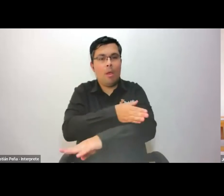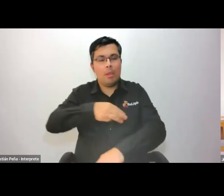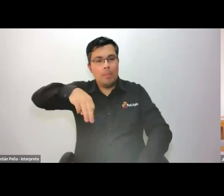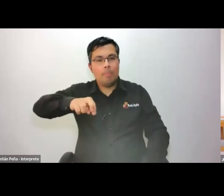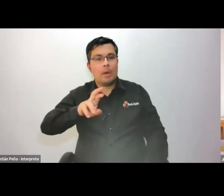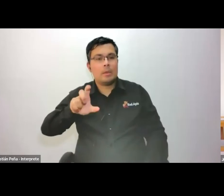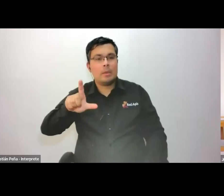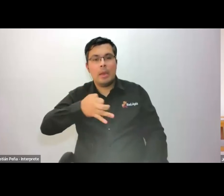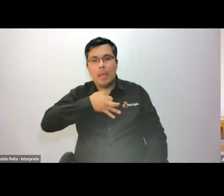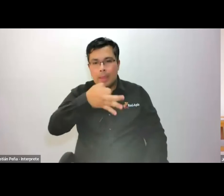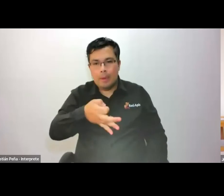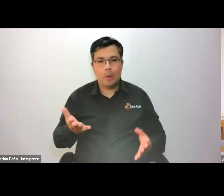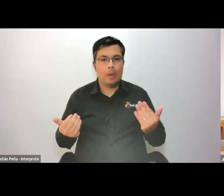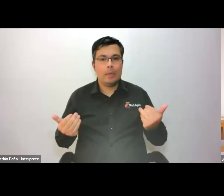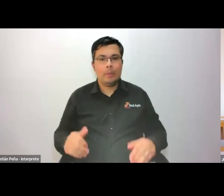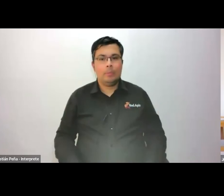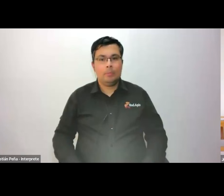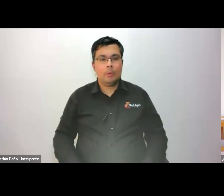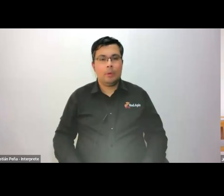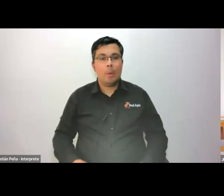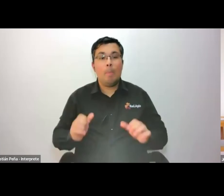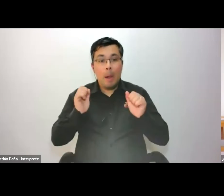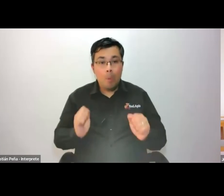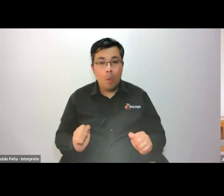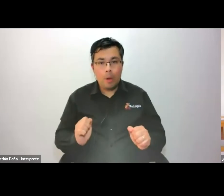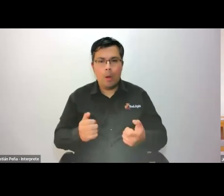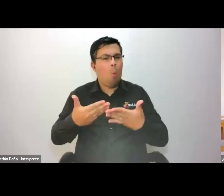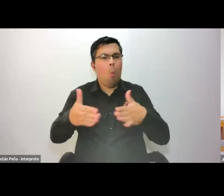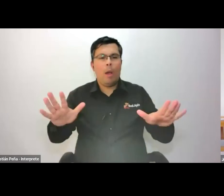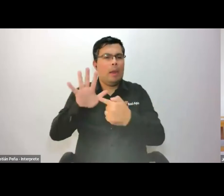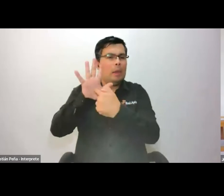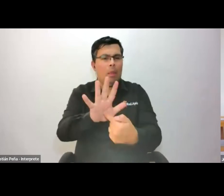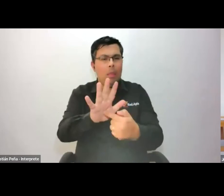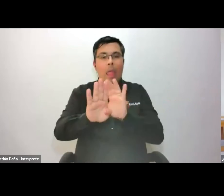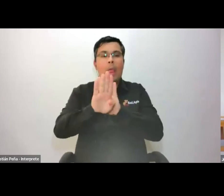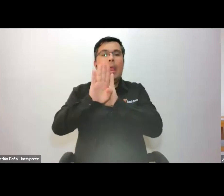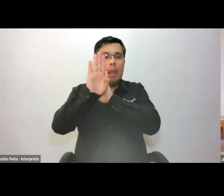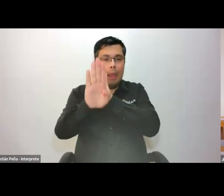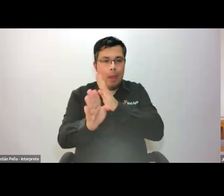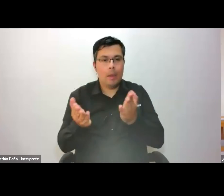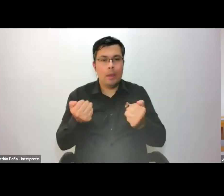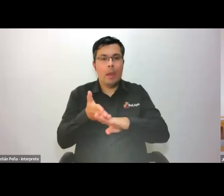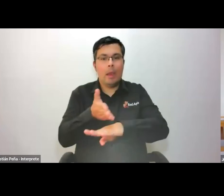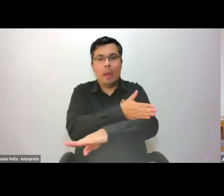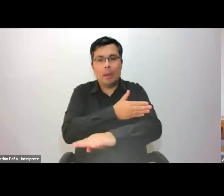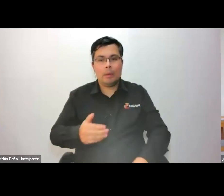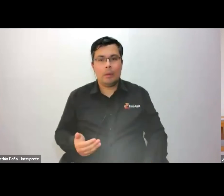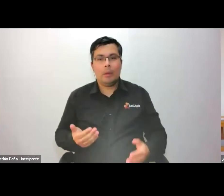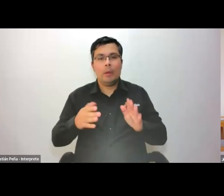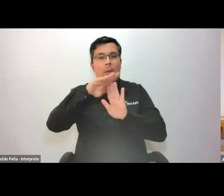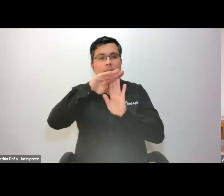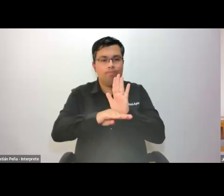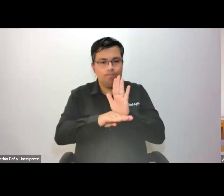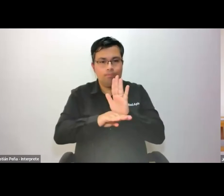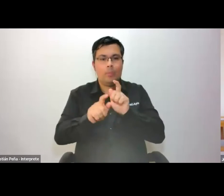necesitamos, para poder evitar cualquier tipo de discriminación arbitraria, necesitamos generar acciones promocionales y preventivas. Necesitamos